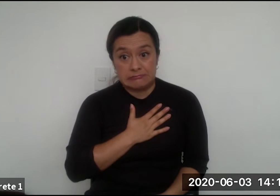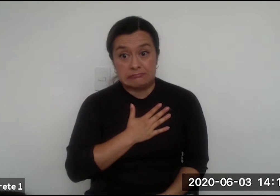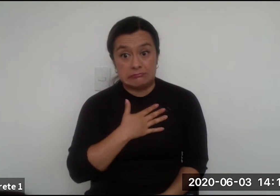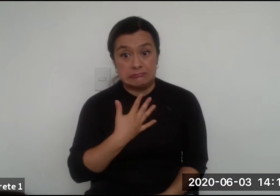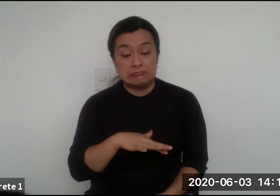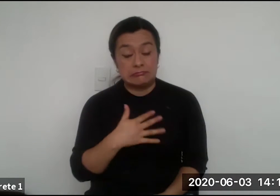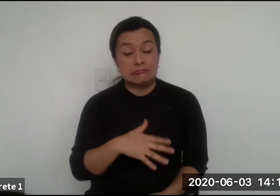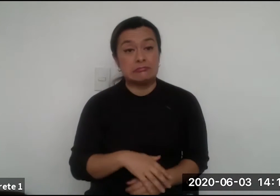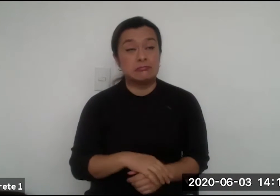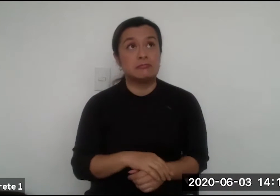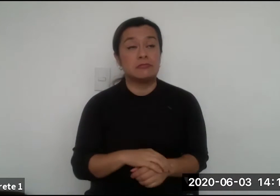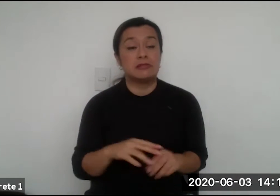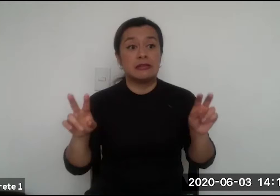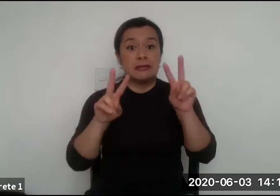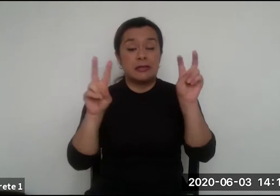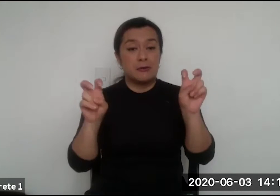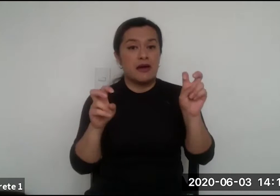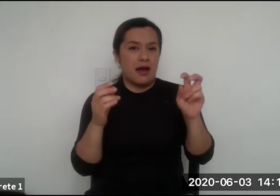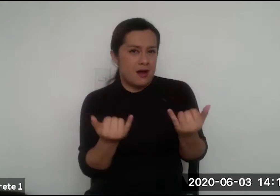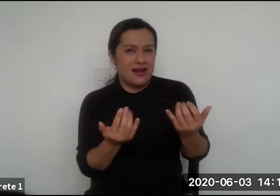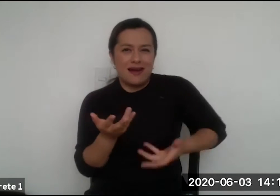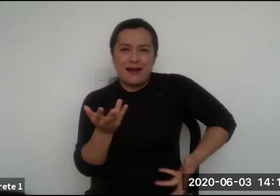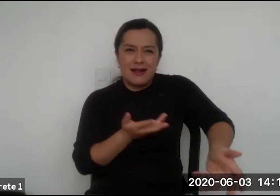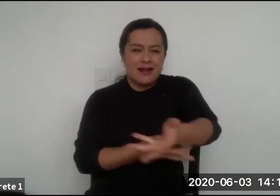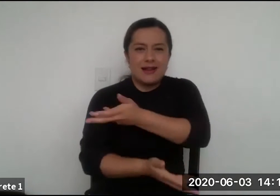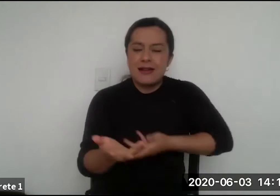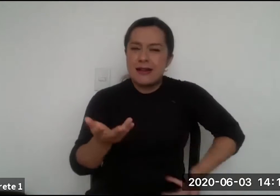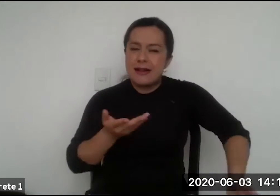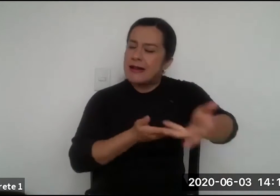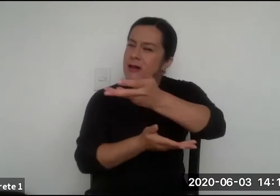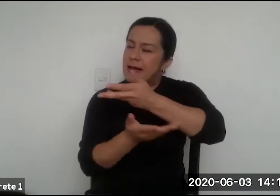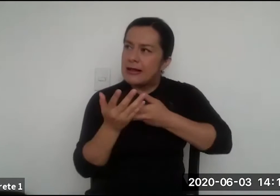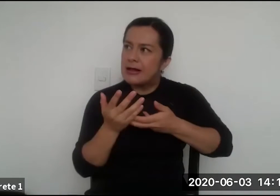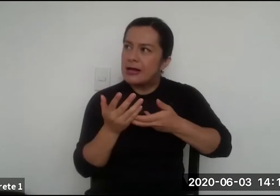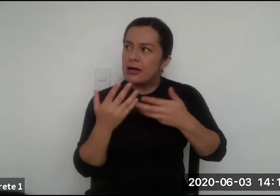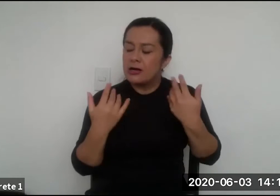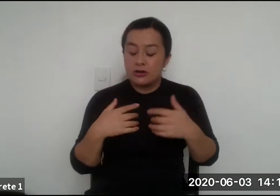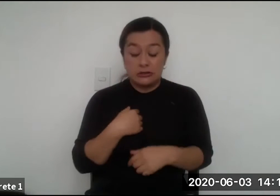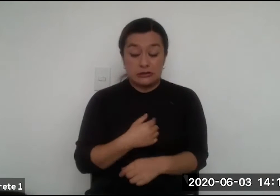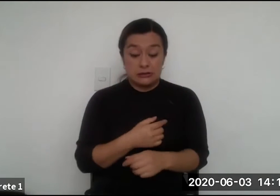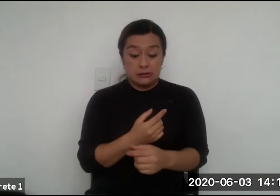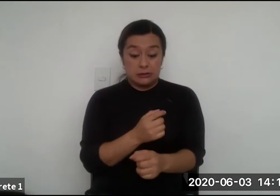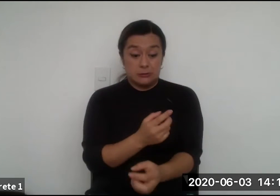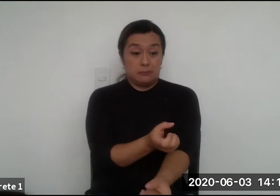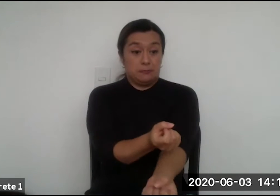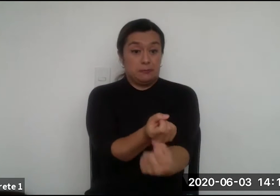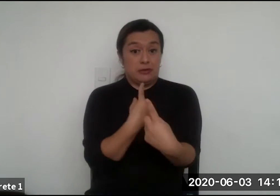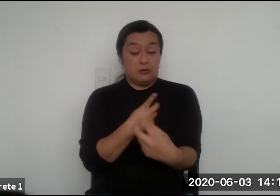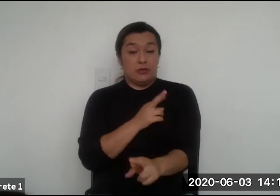Pues el propio tema del conversatorio es un reto contestarlo